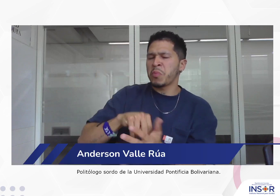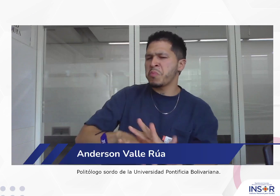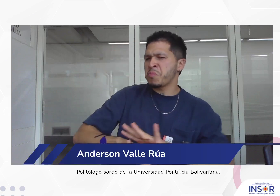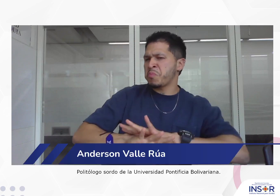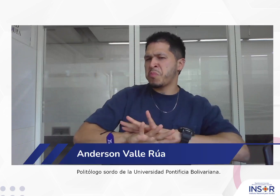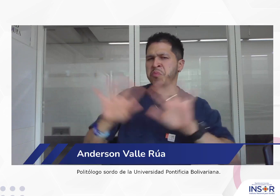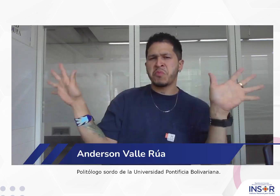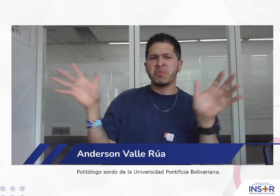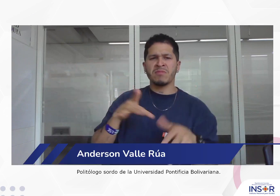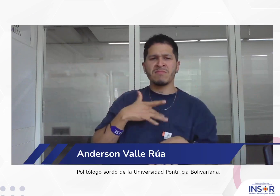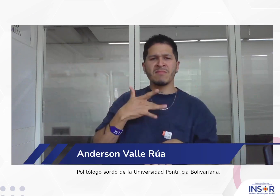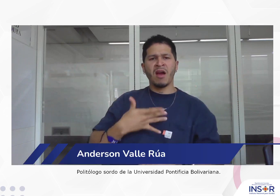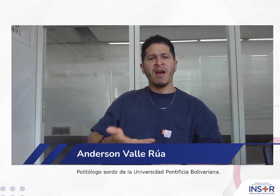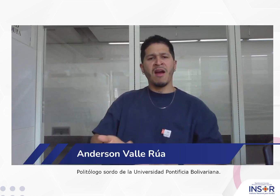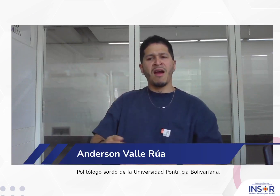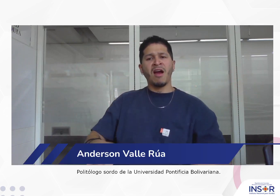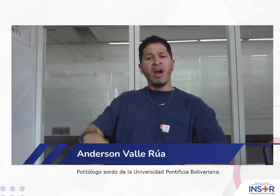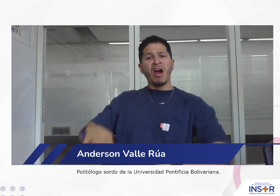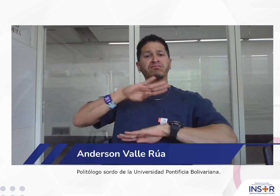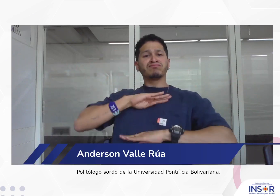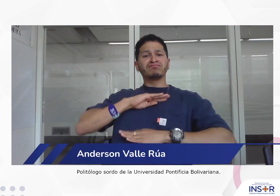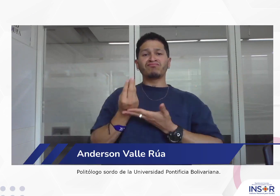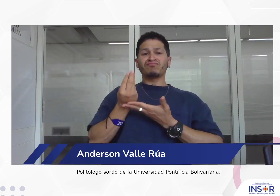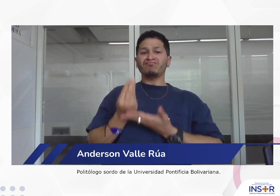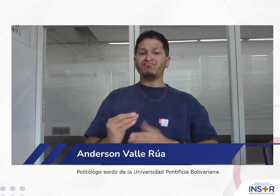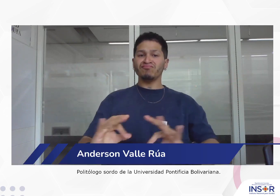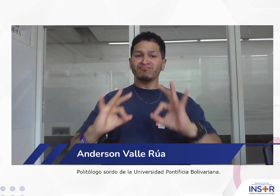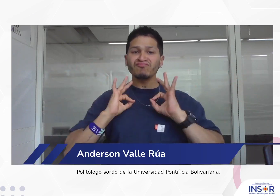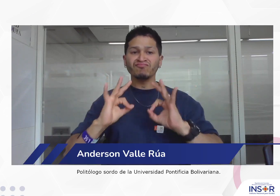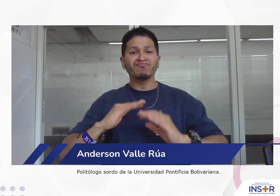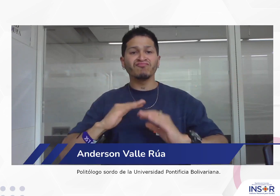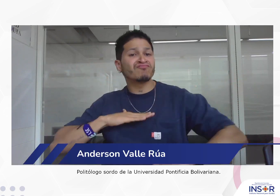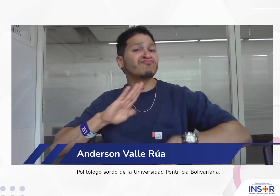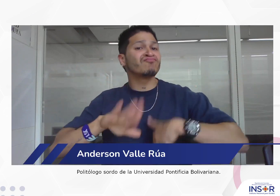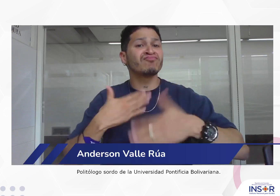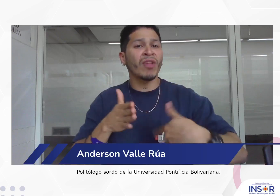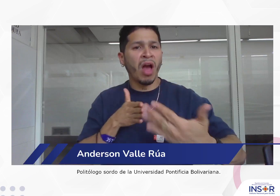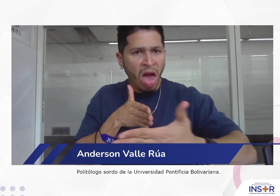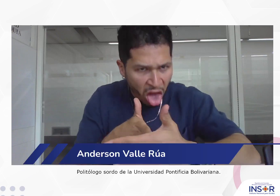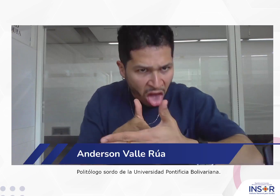como ejemplo aquí en Colombia, pues no se tiene